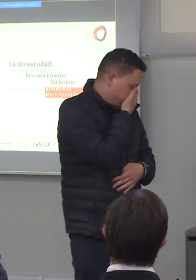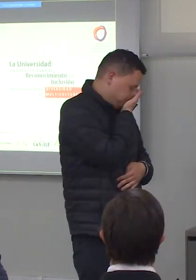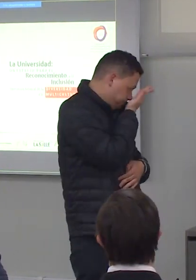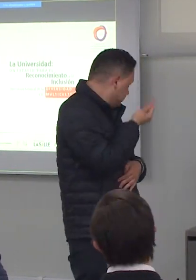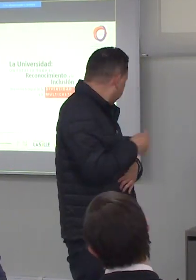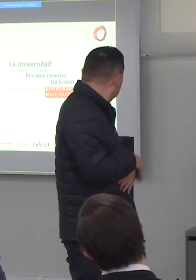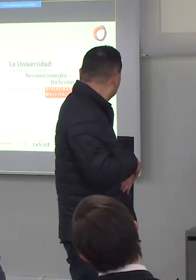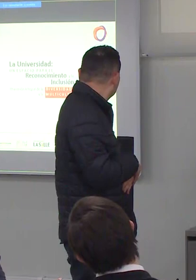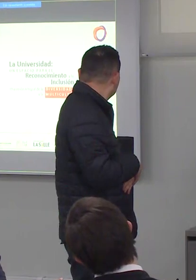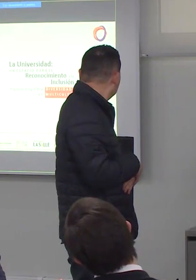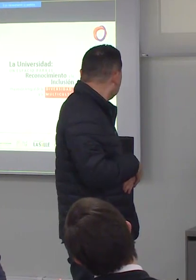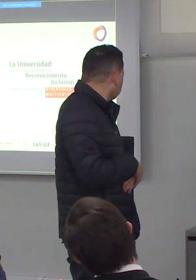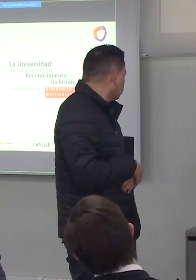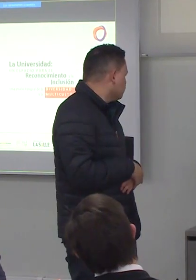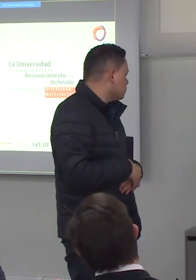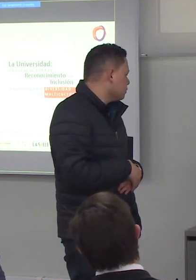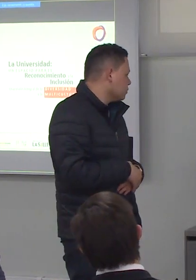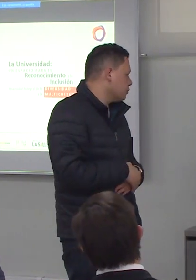¿cómo se pasa esto?